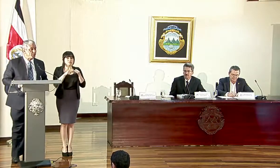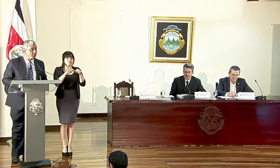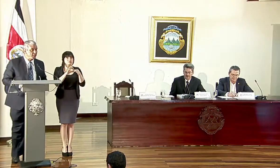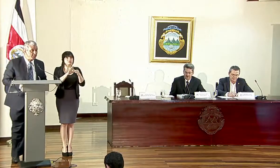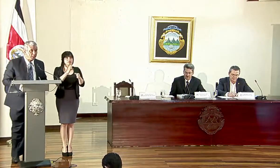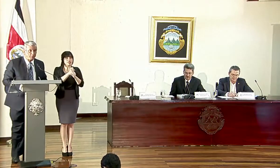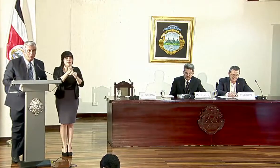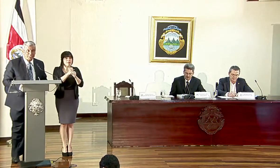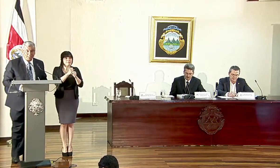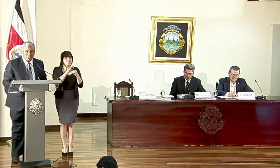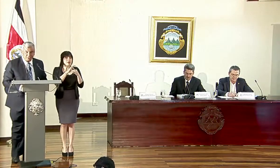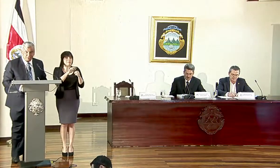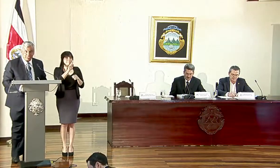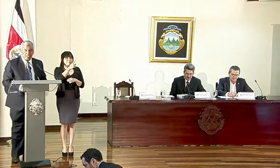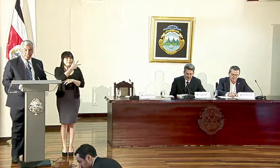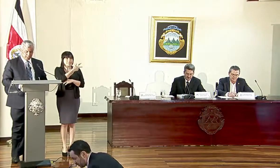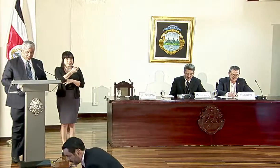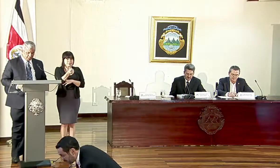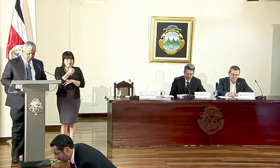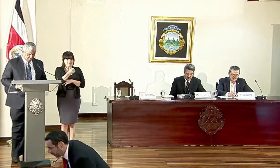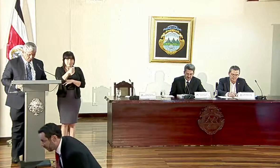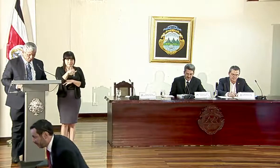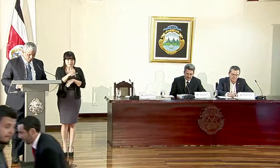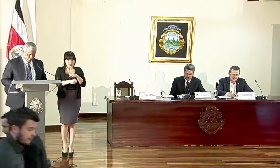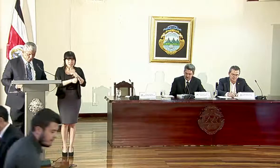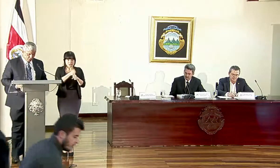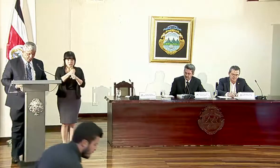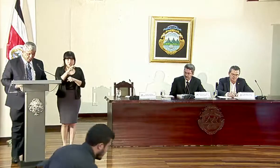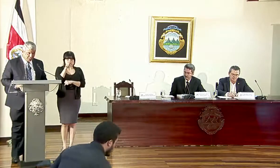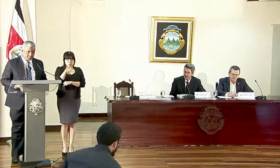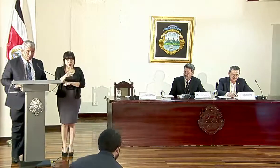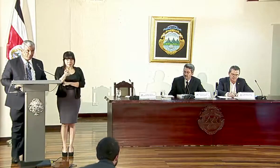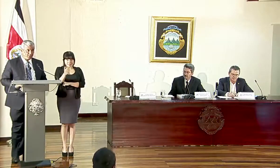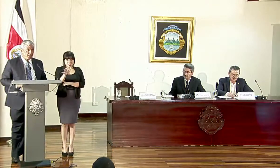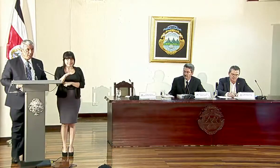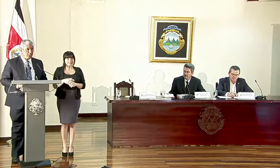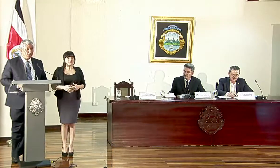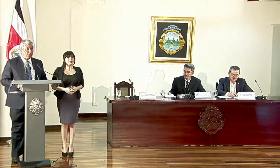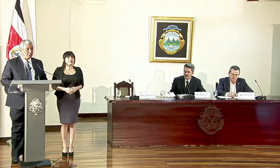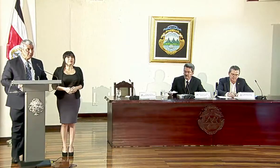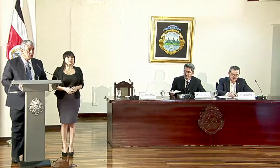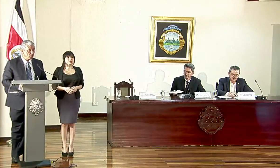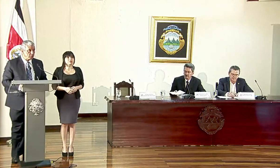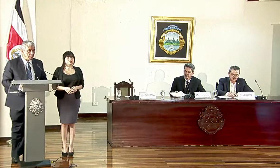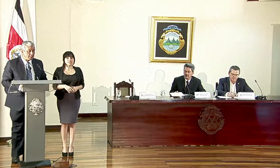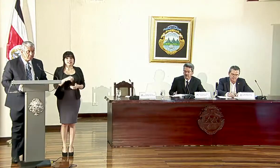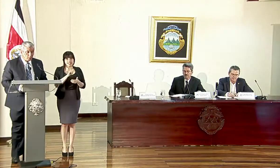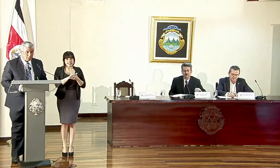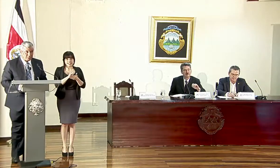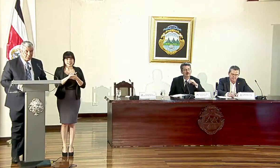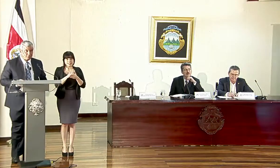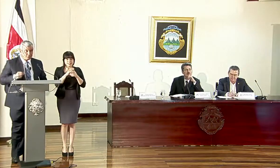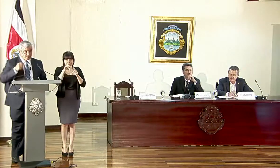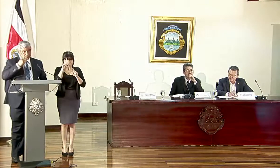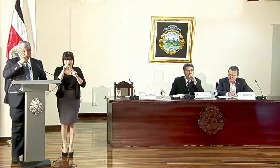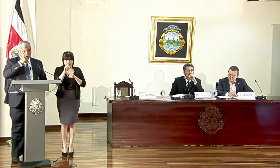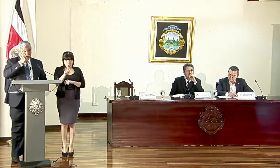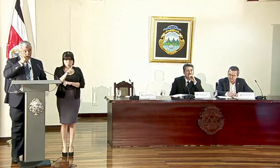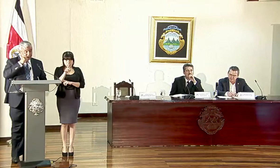empleo correspondiente al primer trimestre de este año 2015. En esta